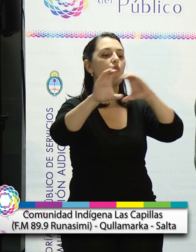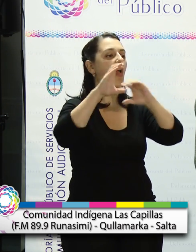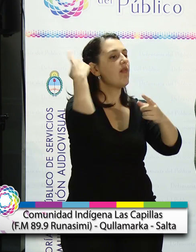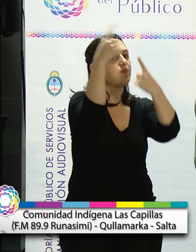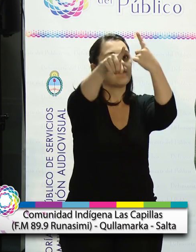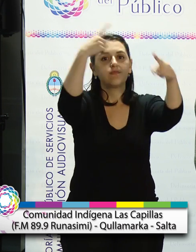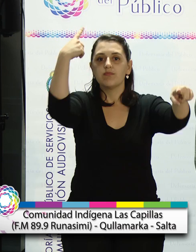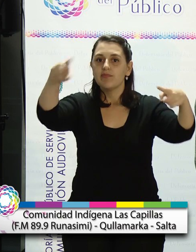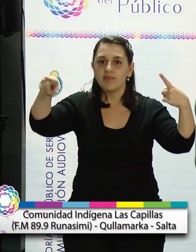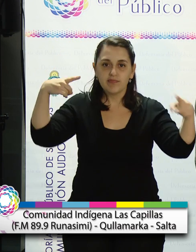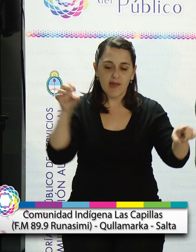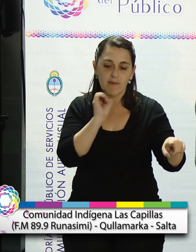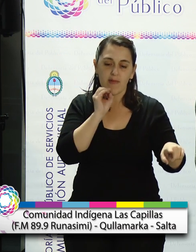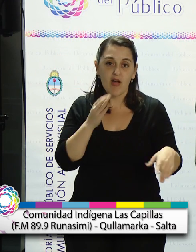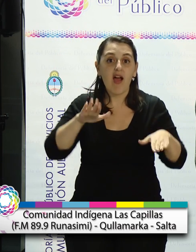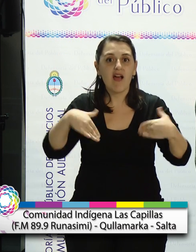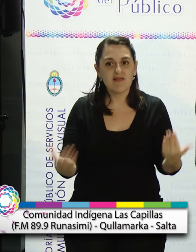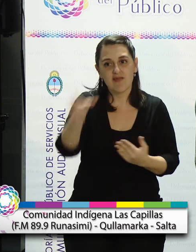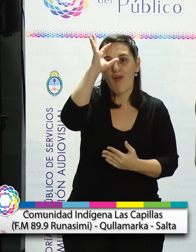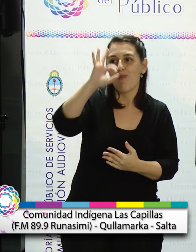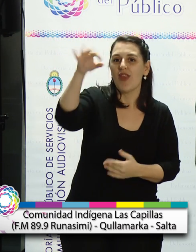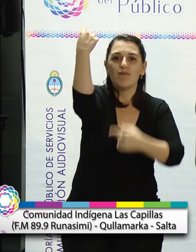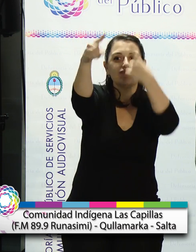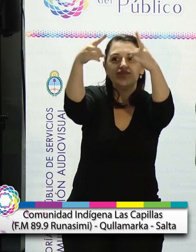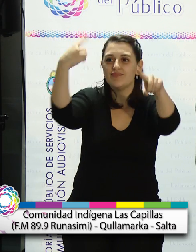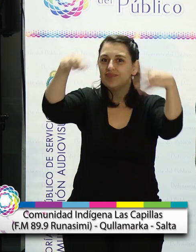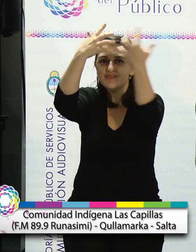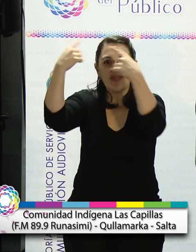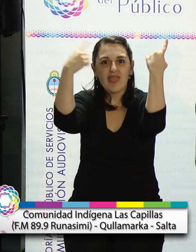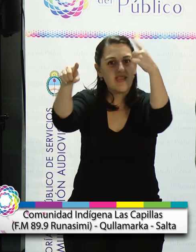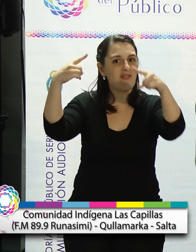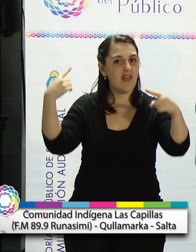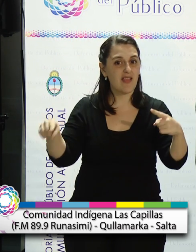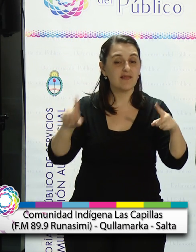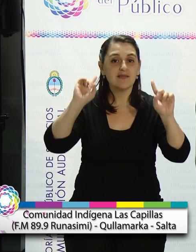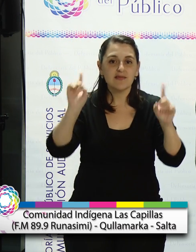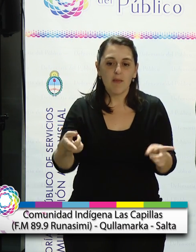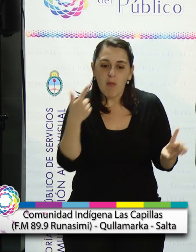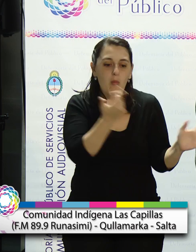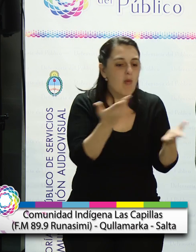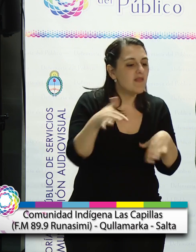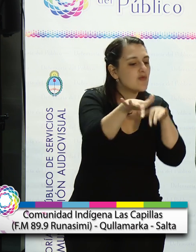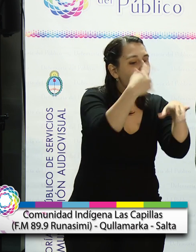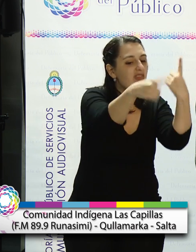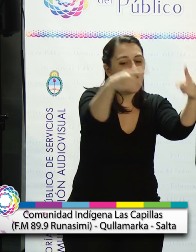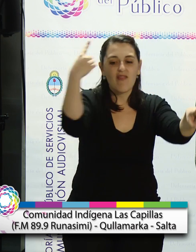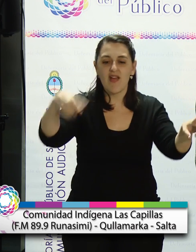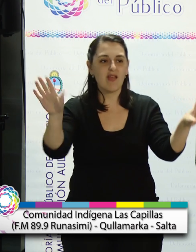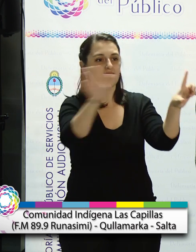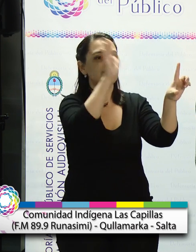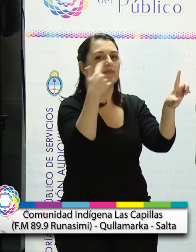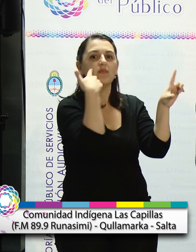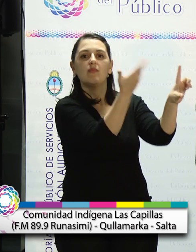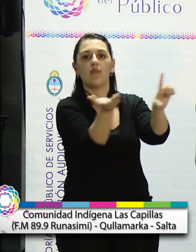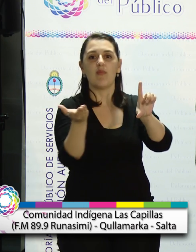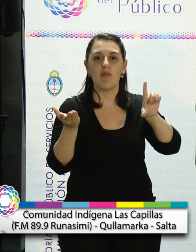en pos de una pluralidad de voces y visibilización de distintas realidades y cosmovisiones que